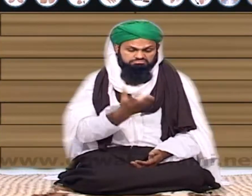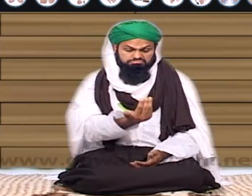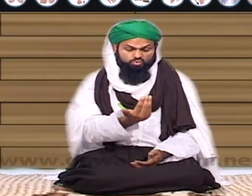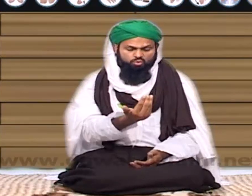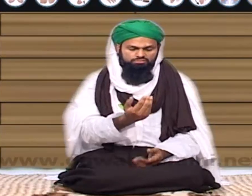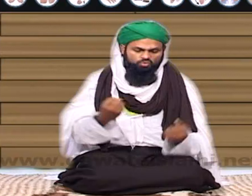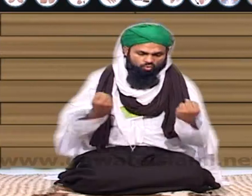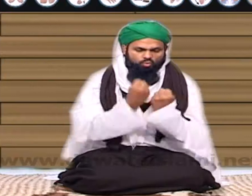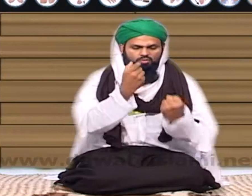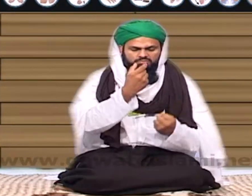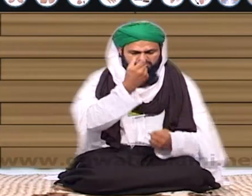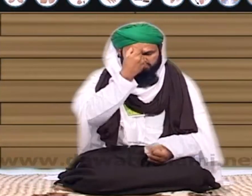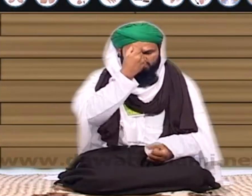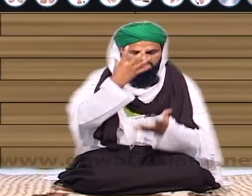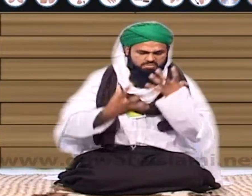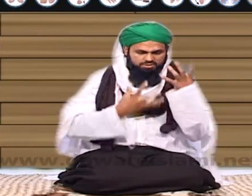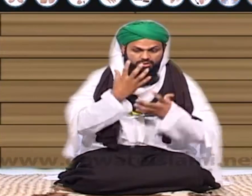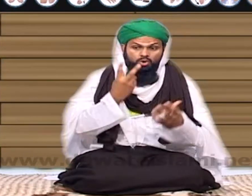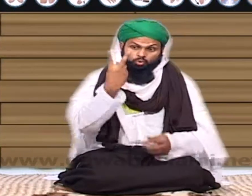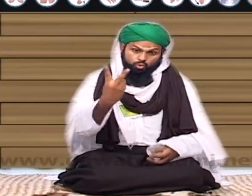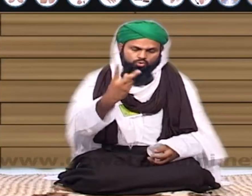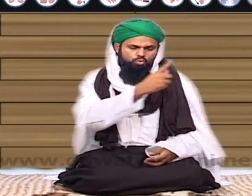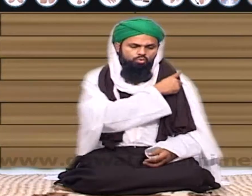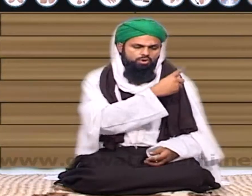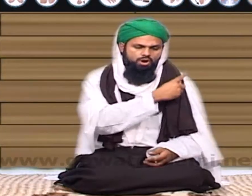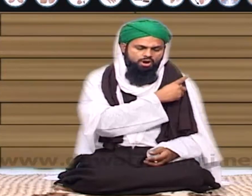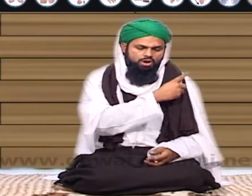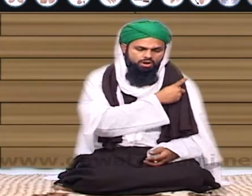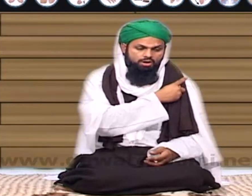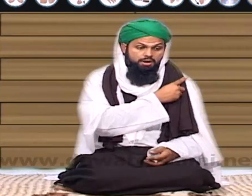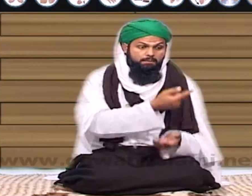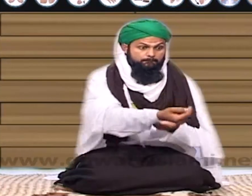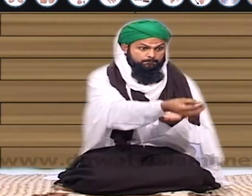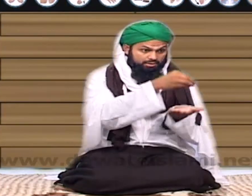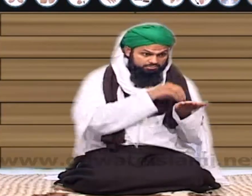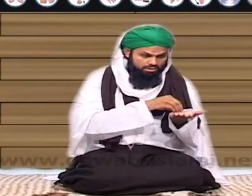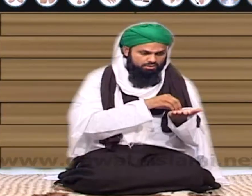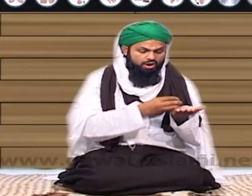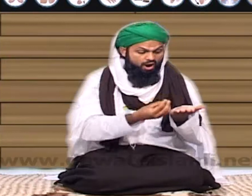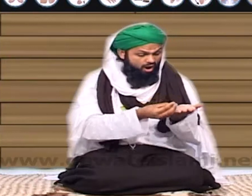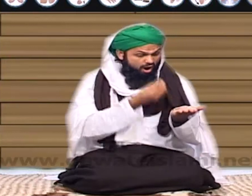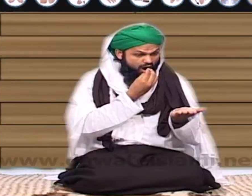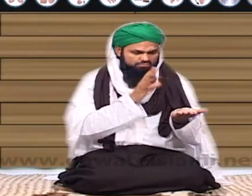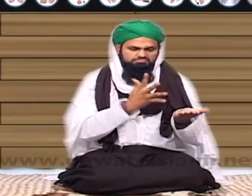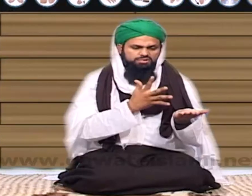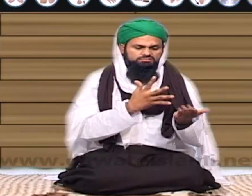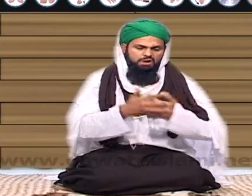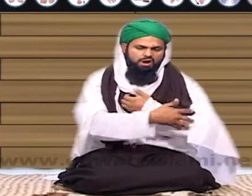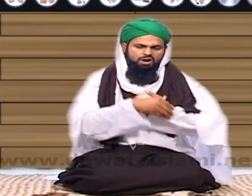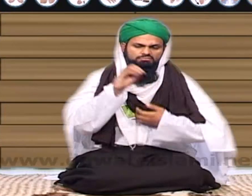کرنا لازمی، بغیر طے کیے گناہ، دونوں گناہگار ہوں گے، اور اس کے حق میں یہ اجرت خبیث ہوگی، وہ اس کو کھا نہیں سکتا۔ تو آج کل